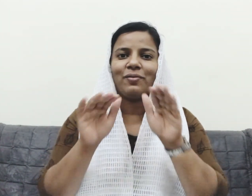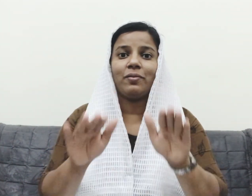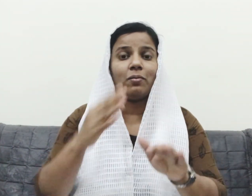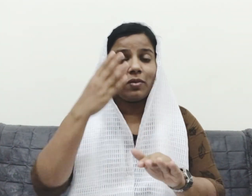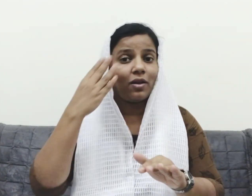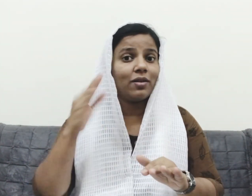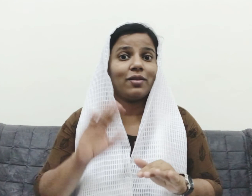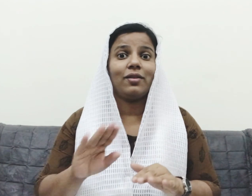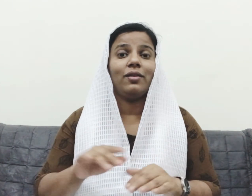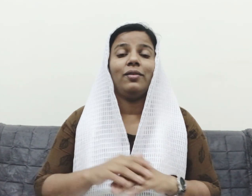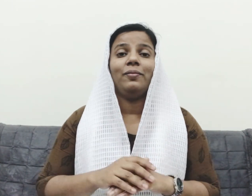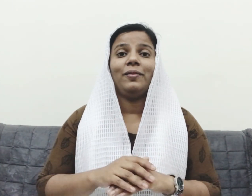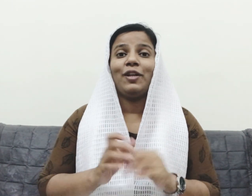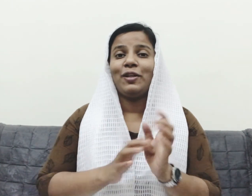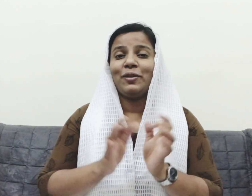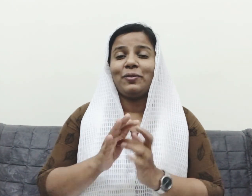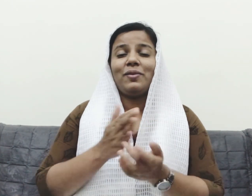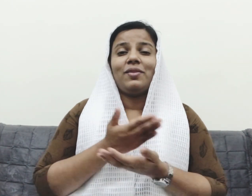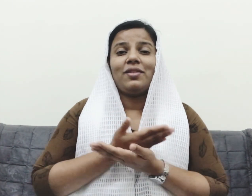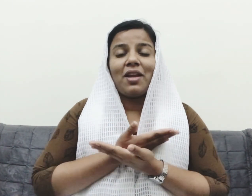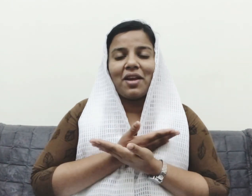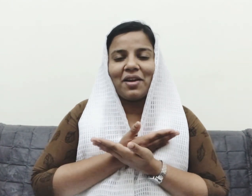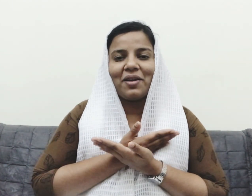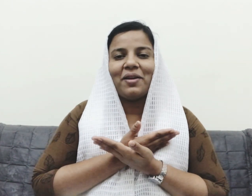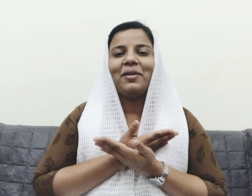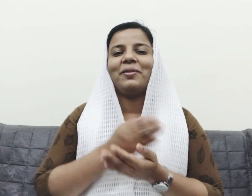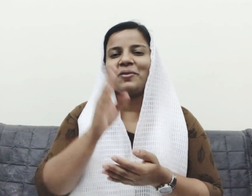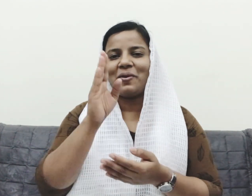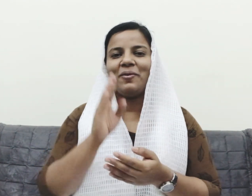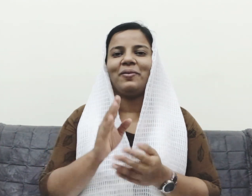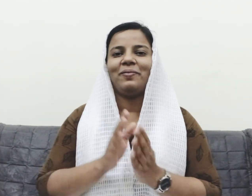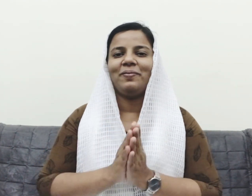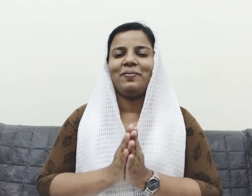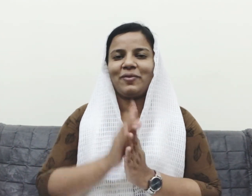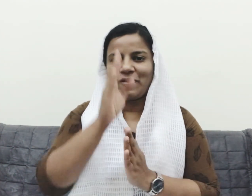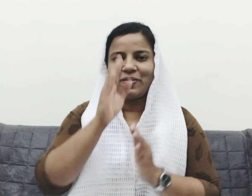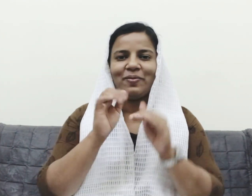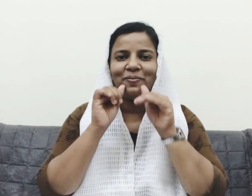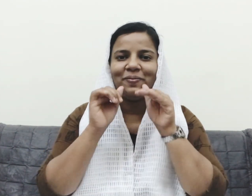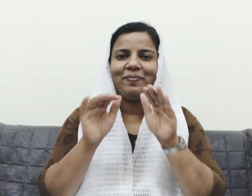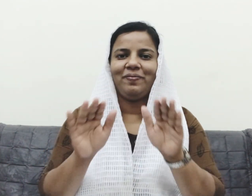യു. മറക്കരുത്, നമ്മുടെ അപ്പൻ സ്നേഹനിധിയായ ദൈവമാണ്. ഗോഡ് ബ്ലെസ് യു.